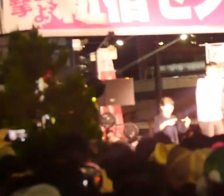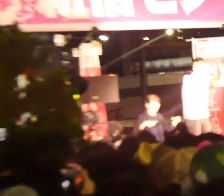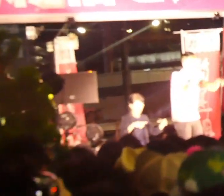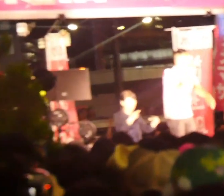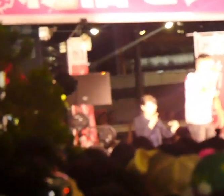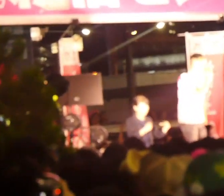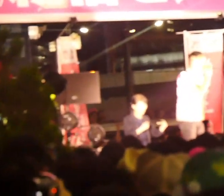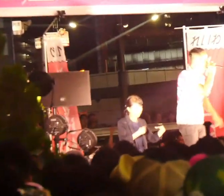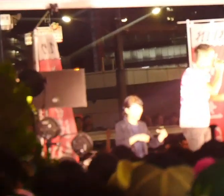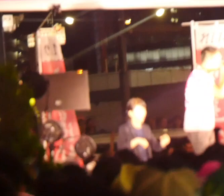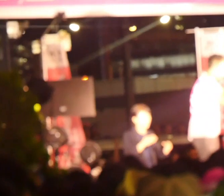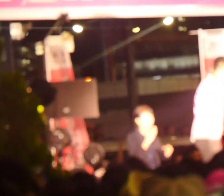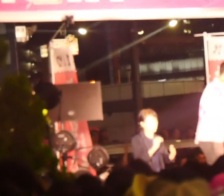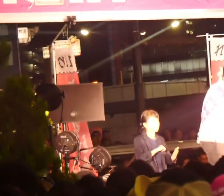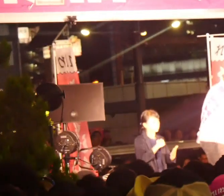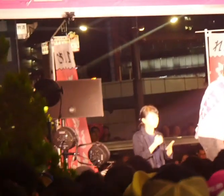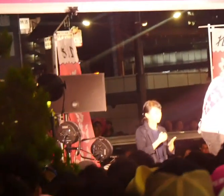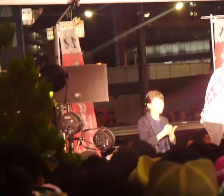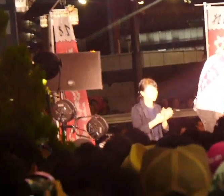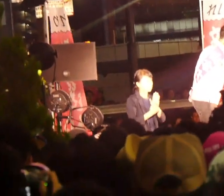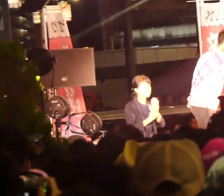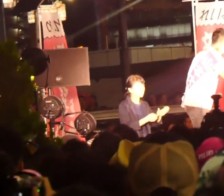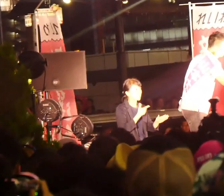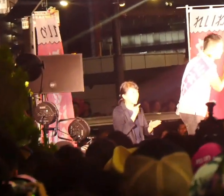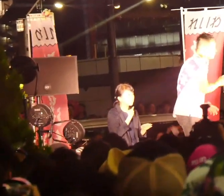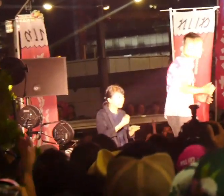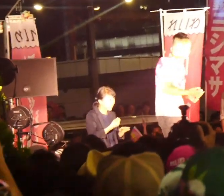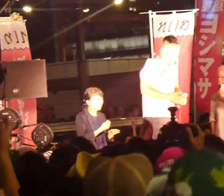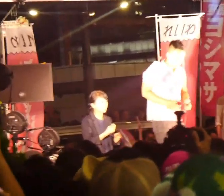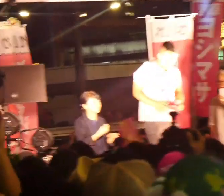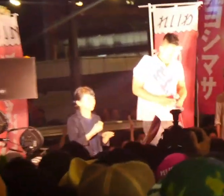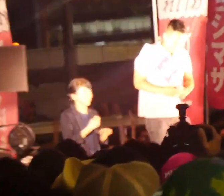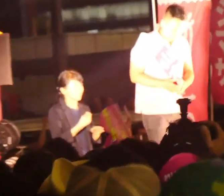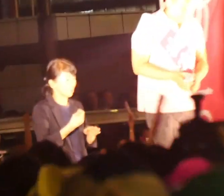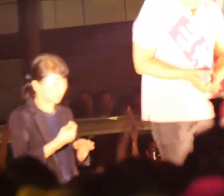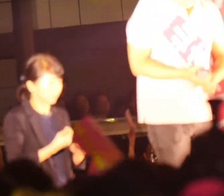が実現したいことを確かなものにしたいんです。